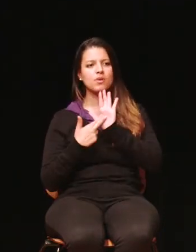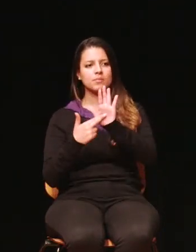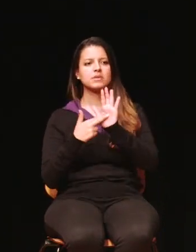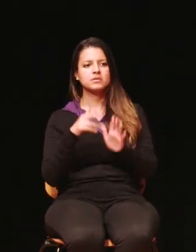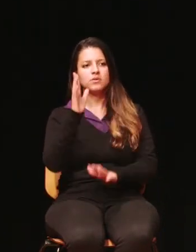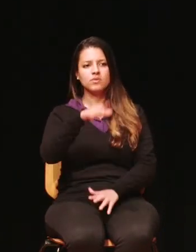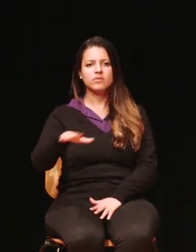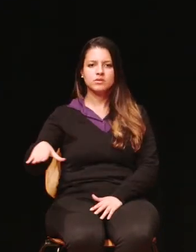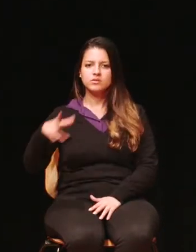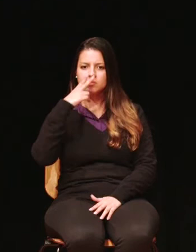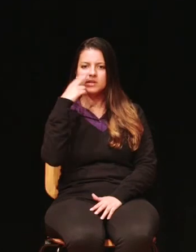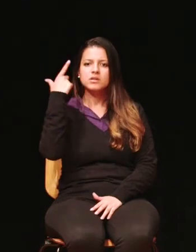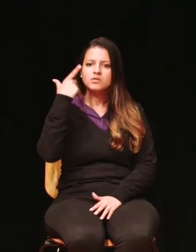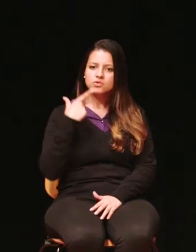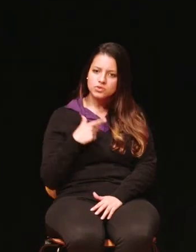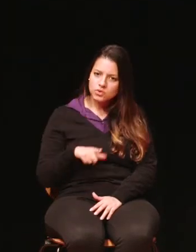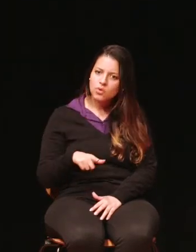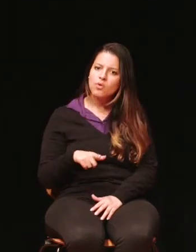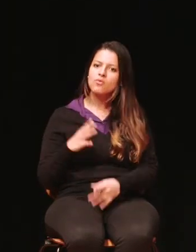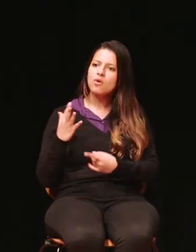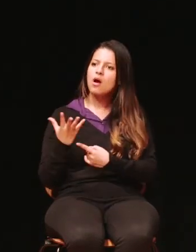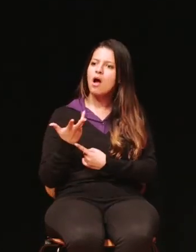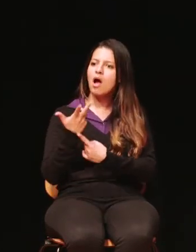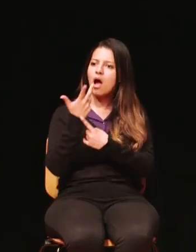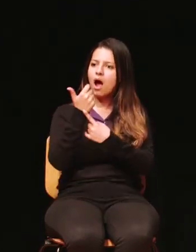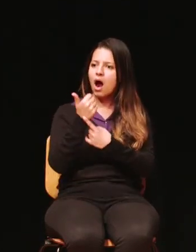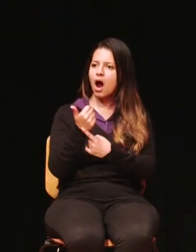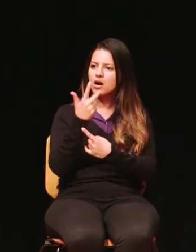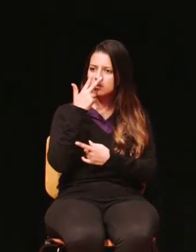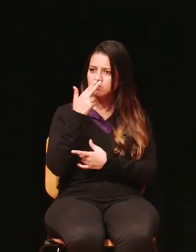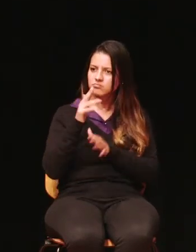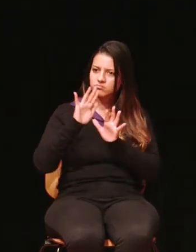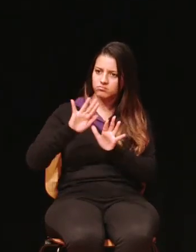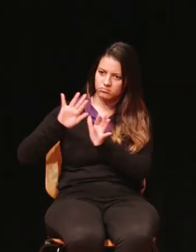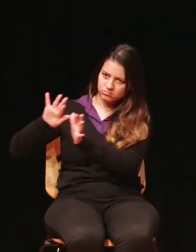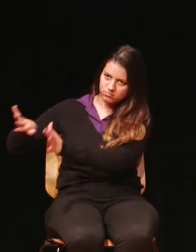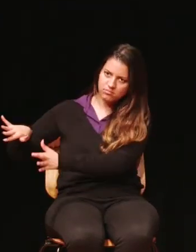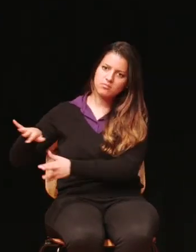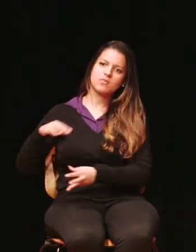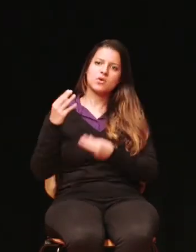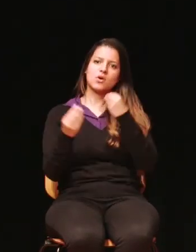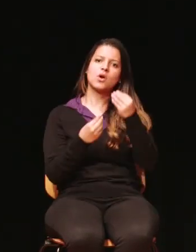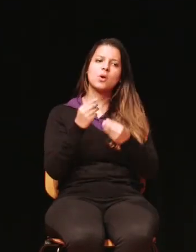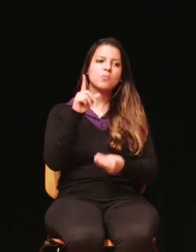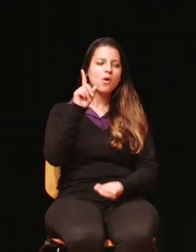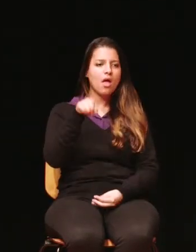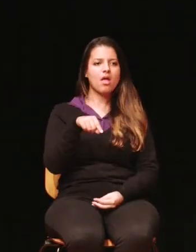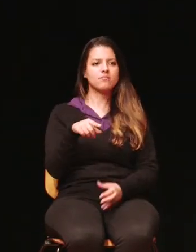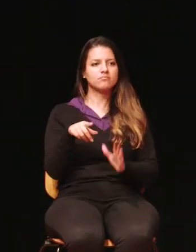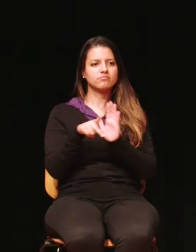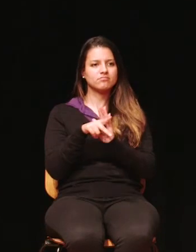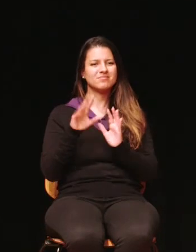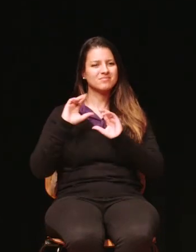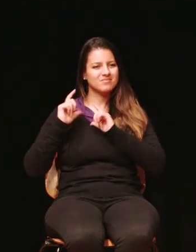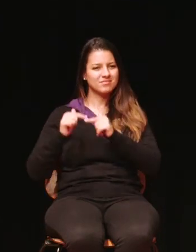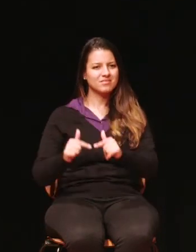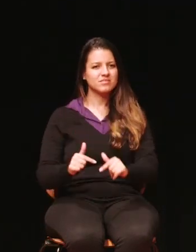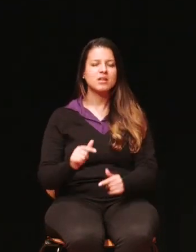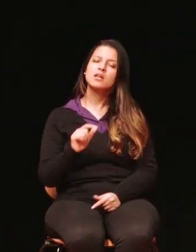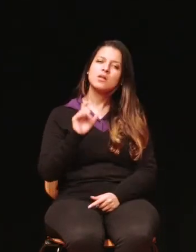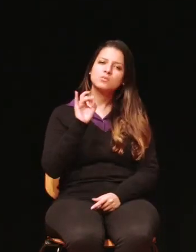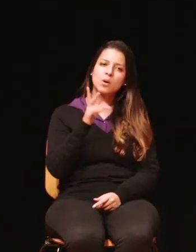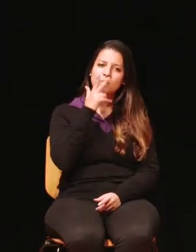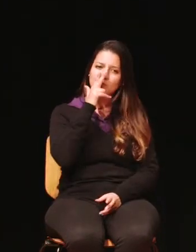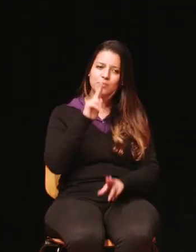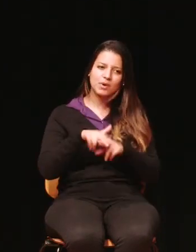saímos novamente do campo da arte, assim como é definida tradicionalmente. Não porque saímos do campo da estética